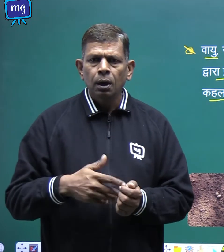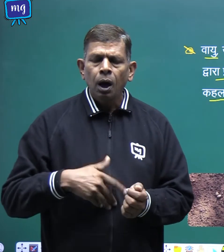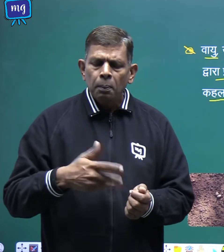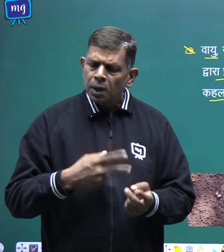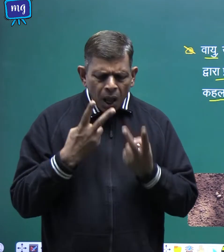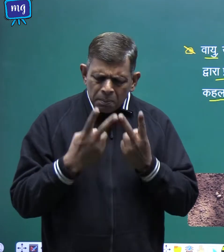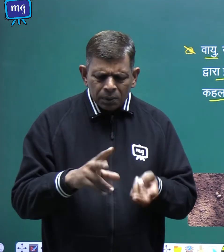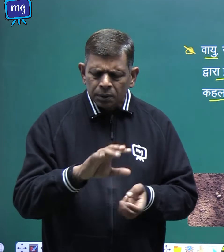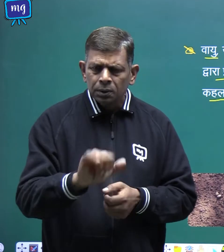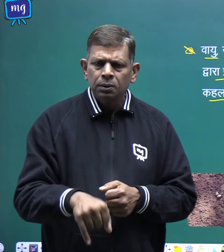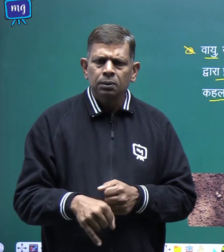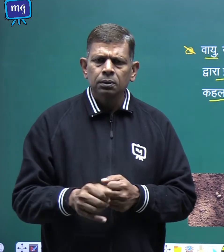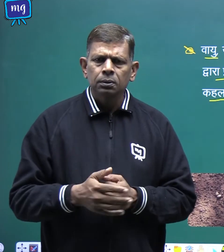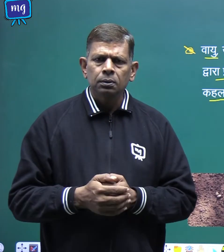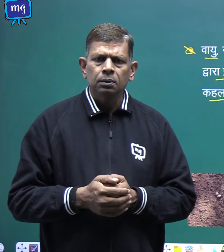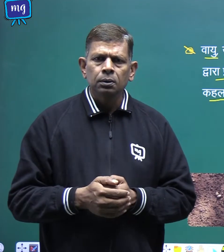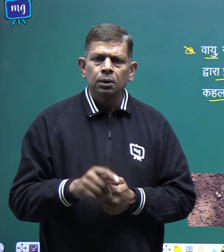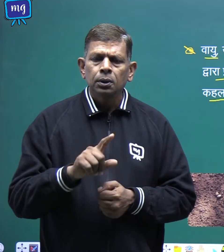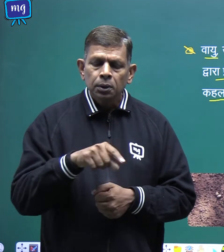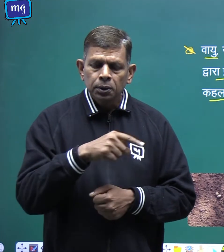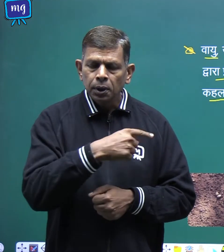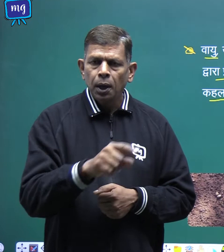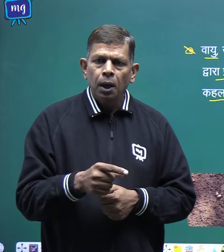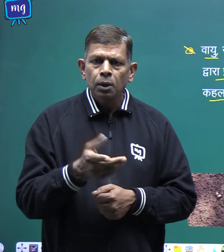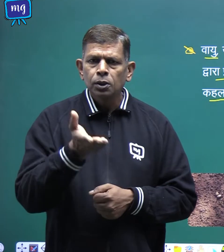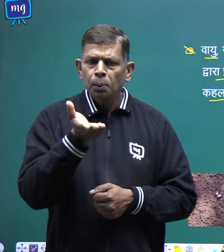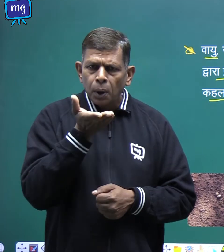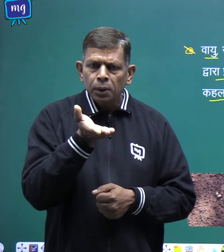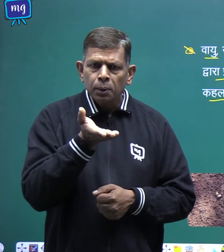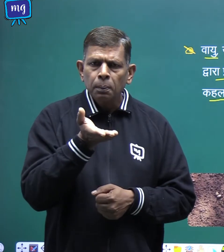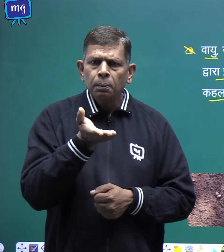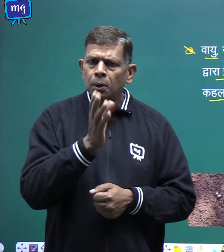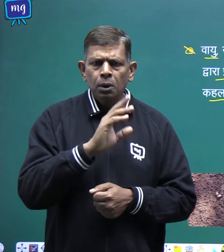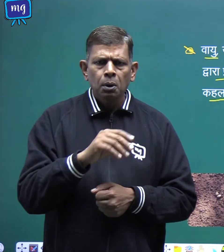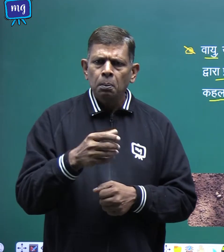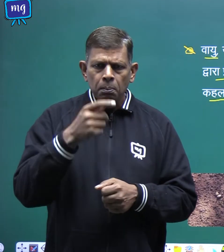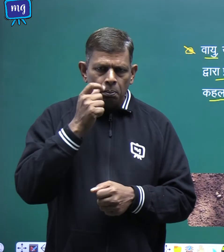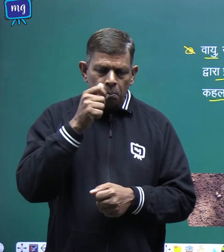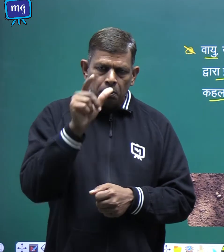पाई जाती हैं, ये मानव द्वारा नहीं बनाई जाती।